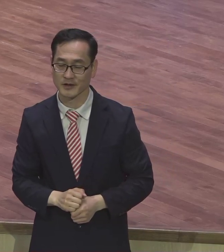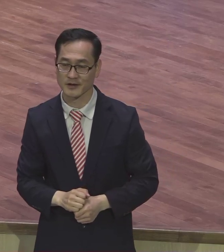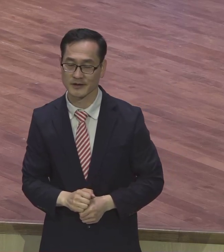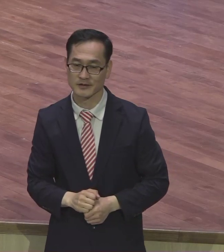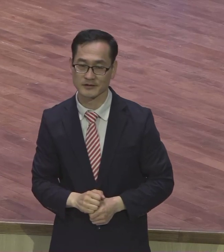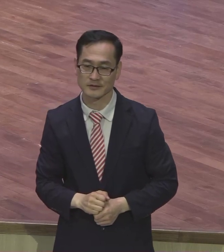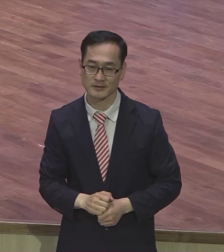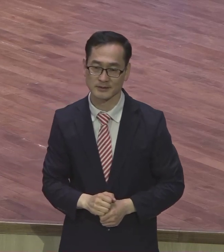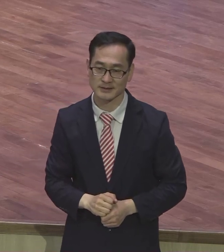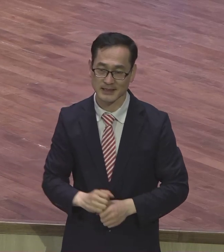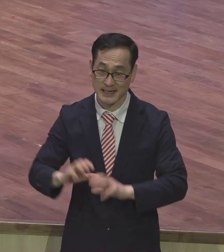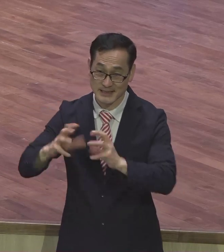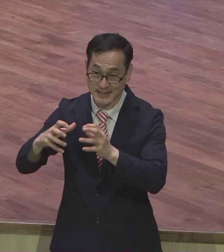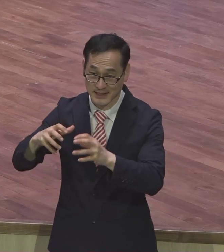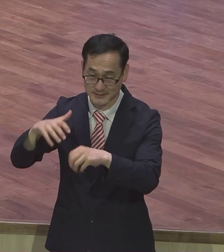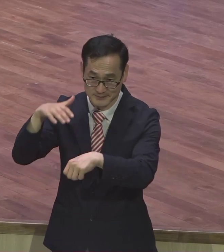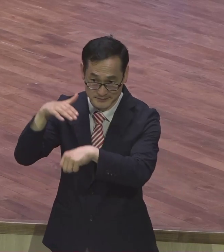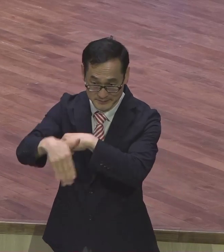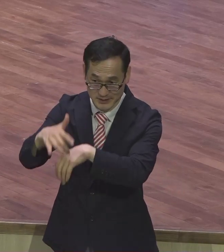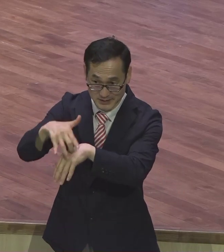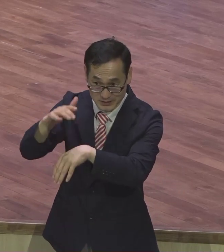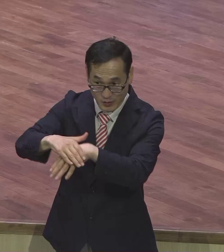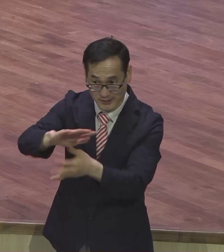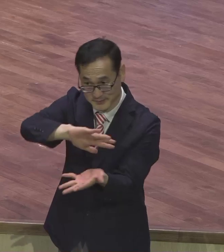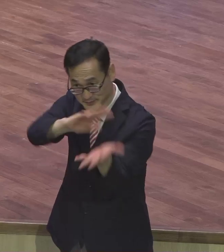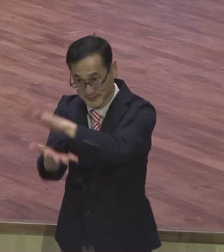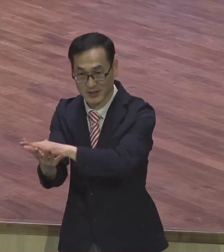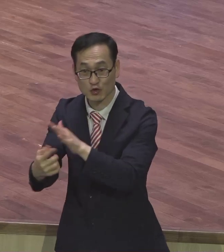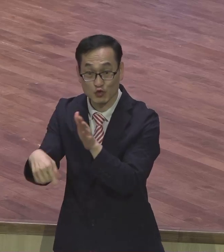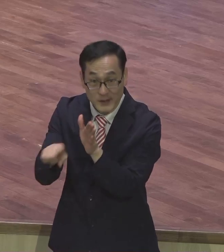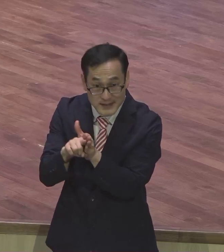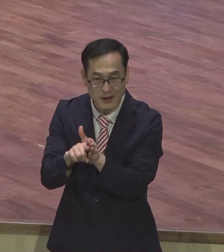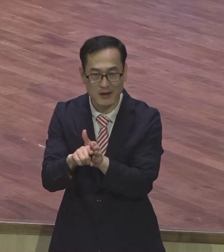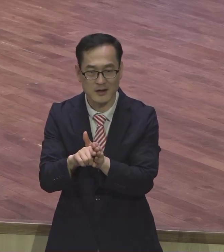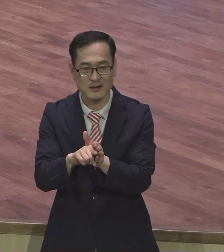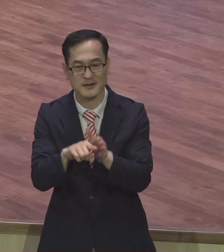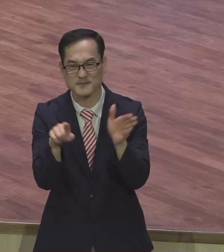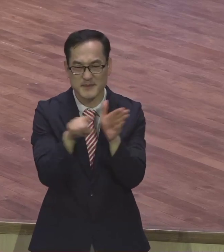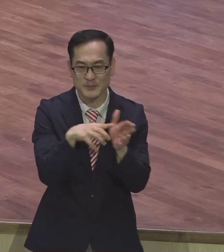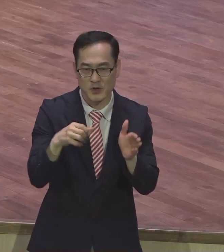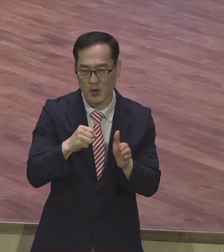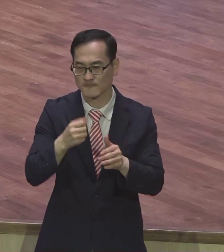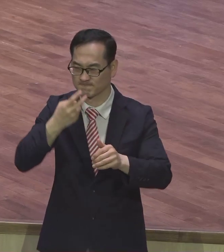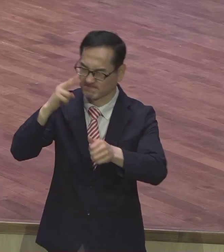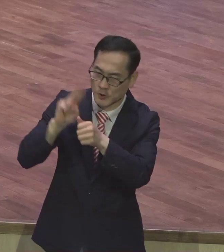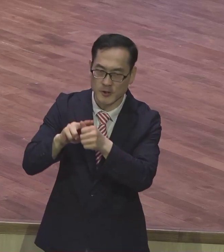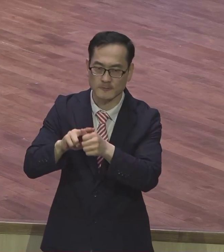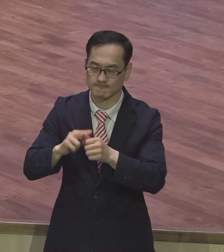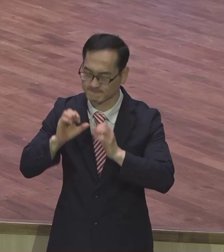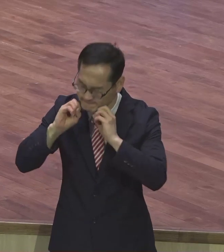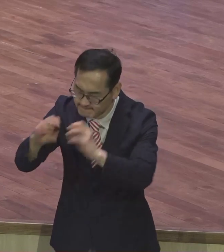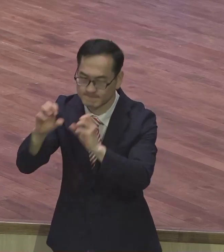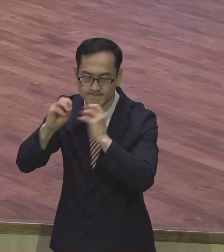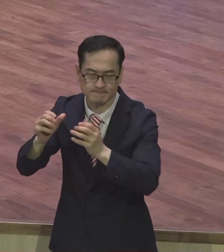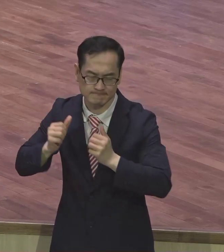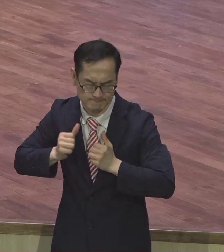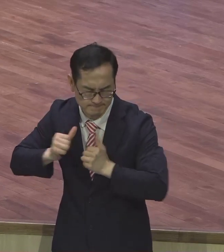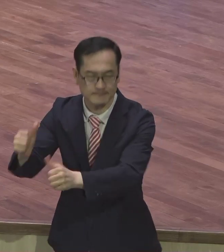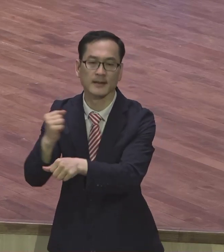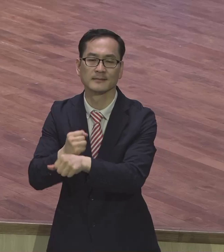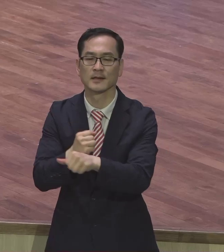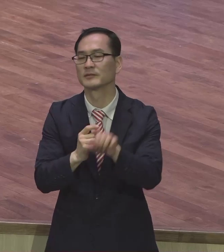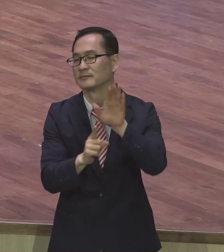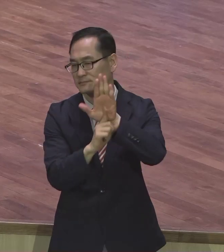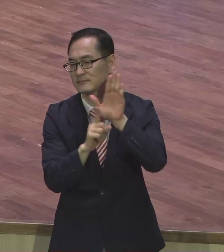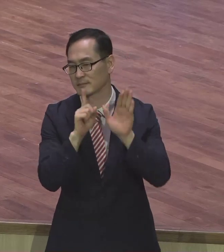세상의 틀을 바꾸기 위해서 믿음의 무한 도전을 그렇게 하고 있다라는 것입니다 영계층도 여러분 사도